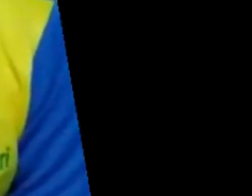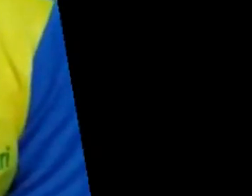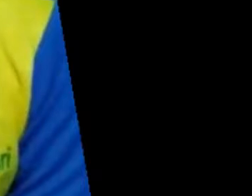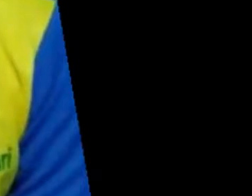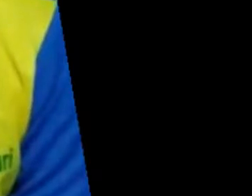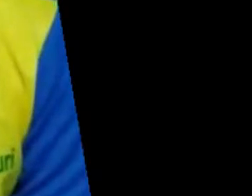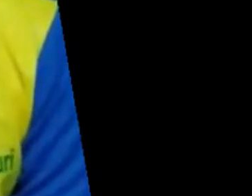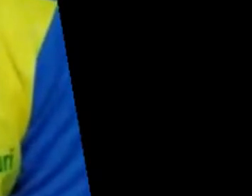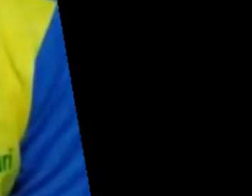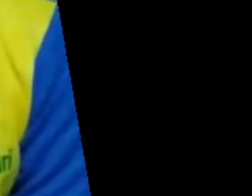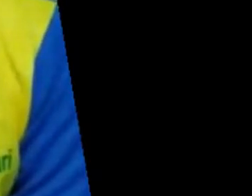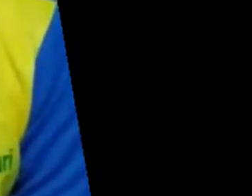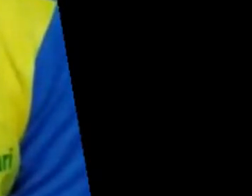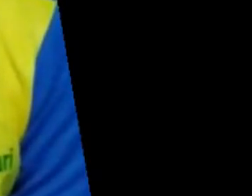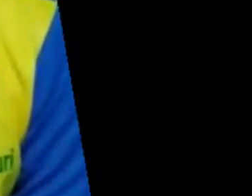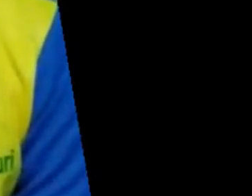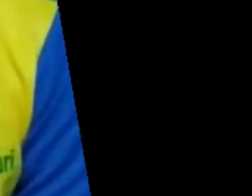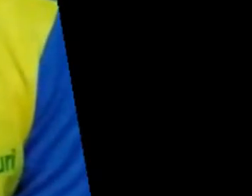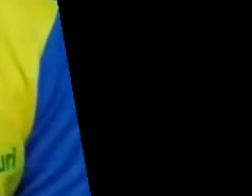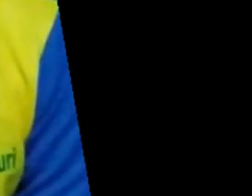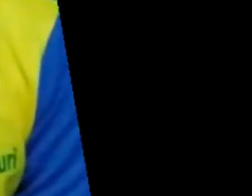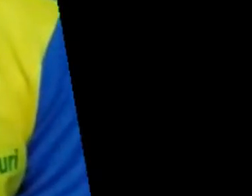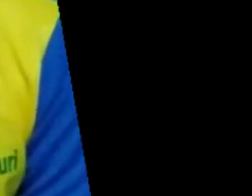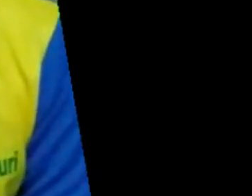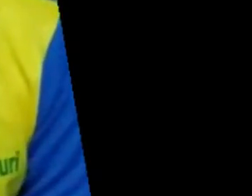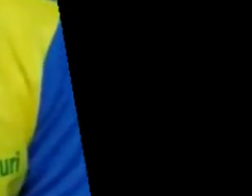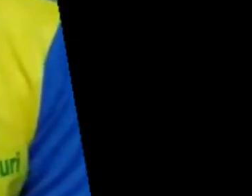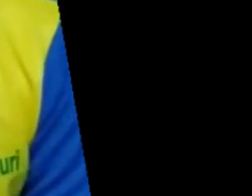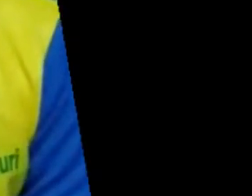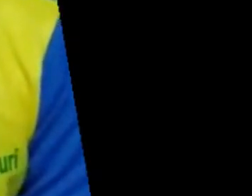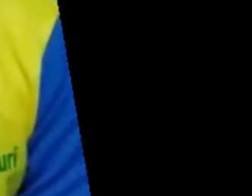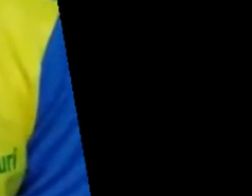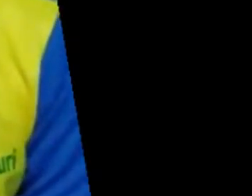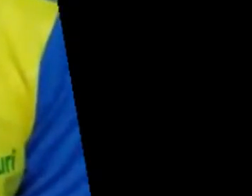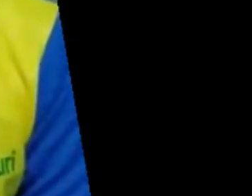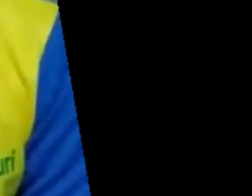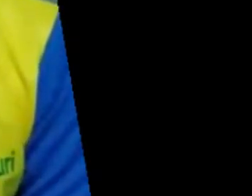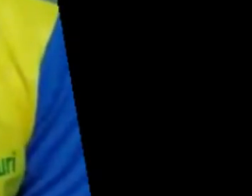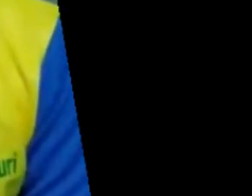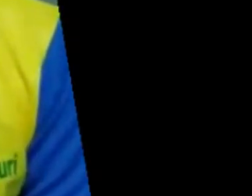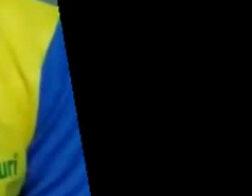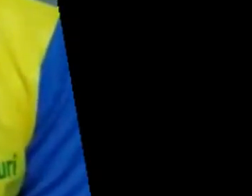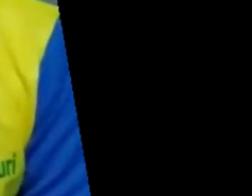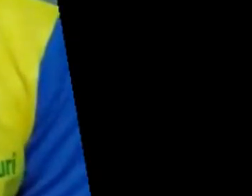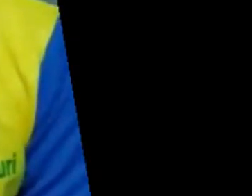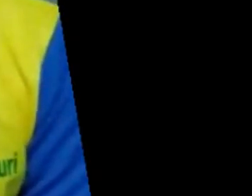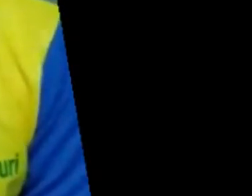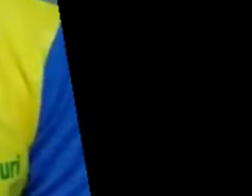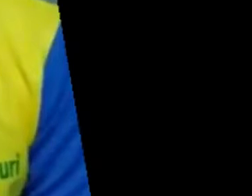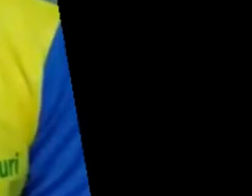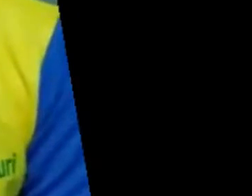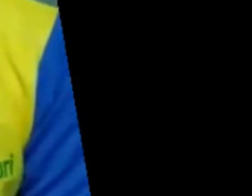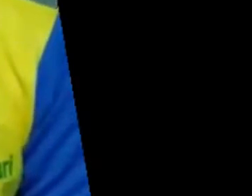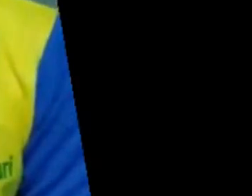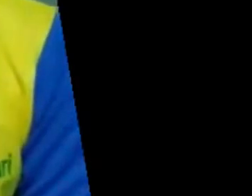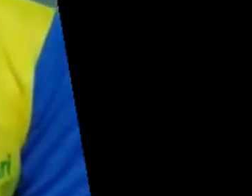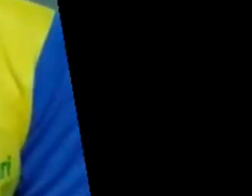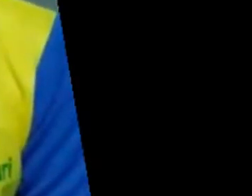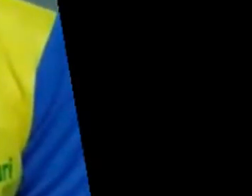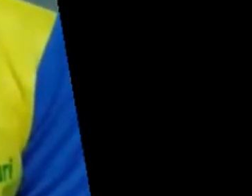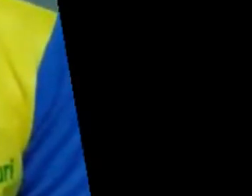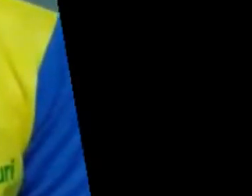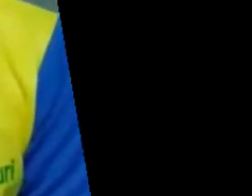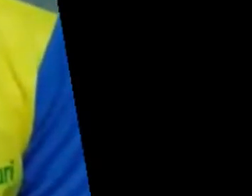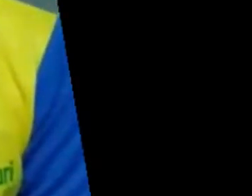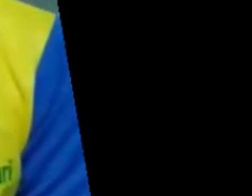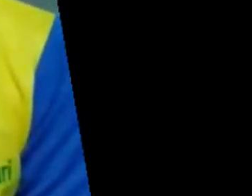jornada fantástica, veloz, com destino ao fim. Rumo ao fim. E ainda tem aqueles que vivem com pressa. Eu